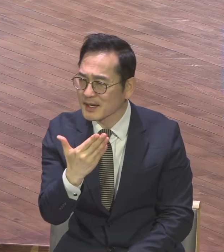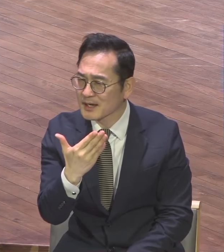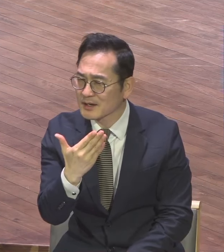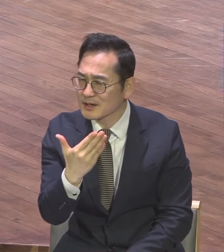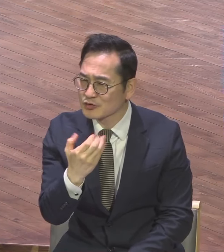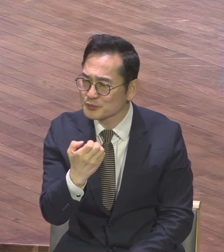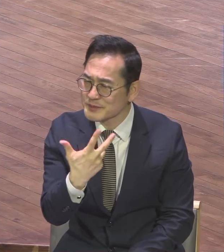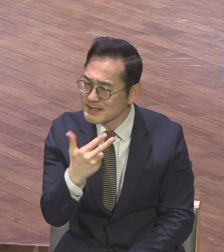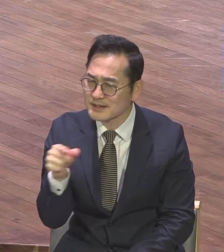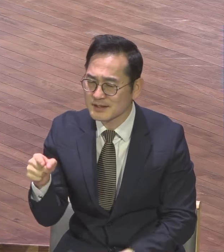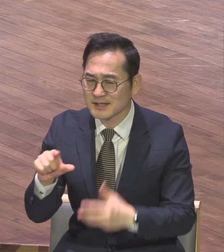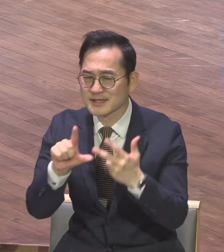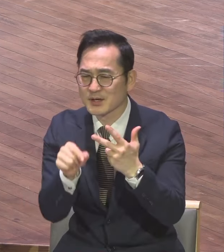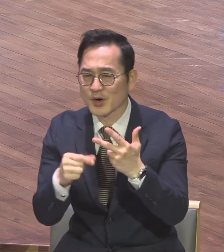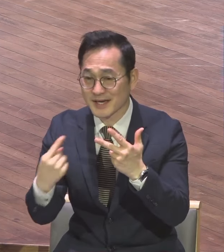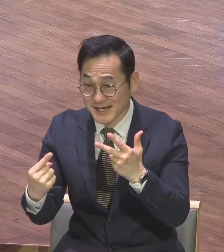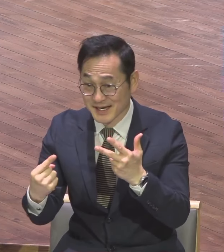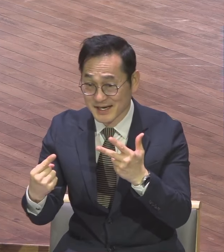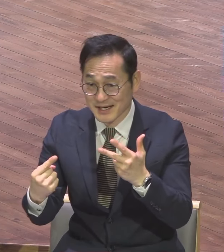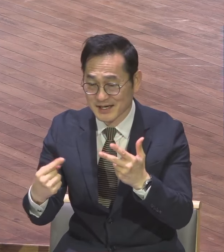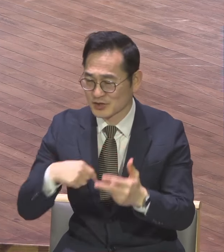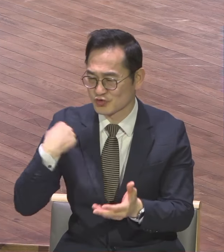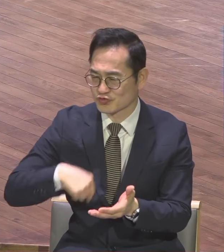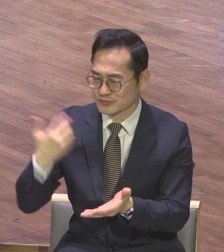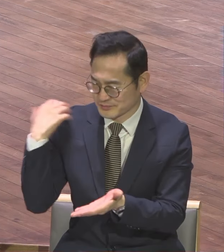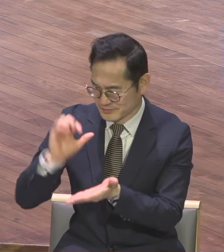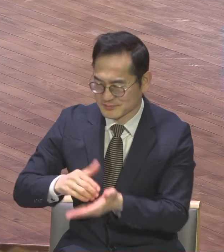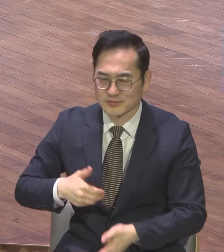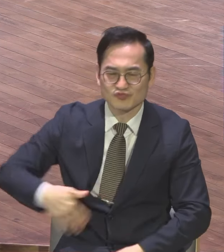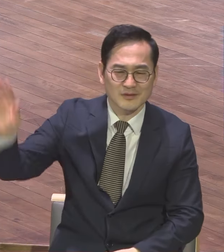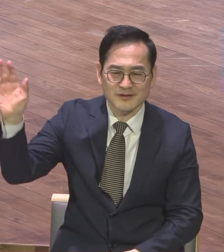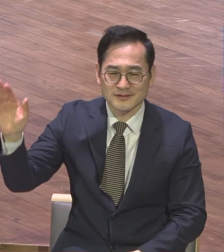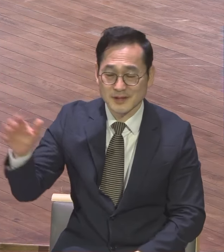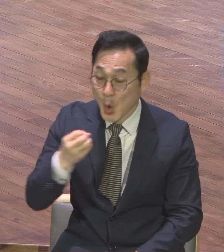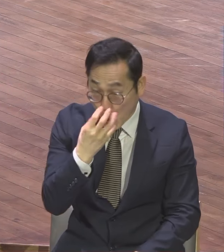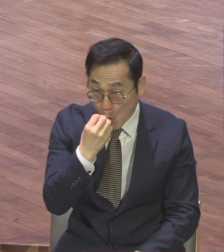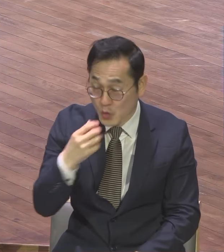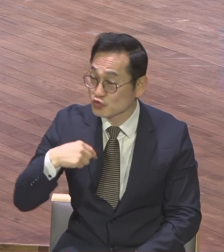1997년 7월 1일 중국으로 반환이 되었습니다. 홍콩이